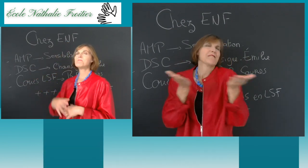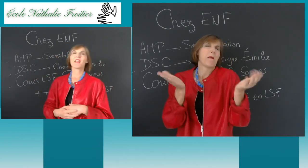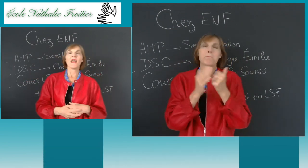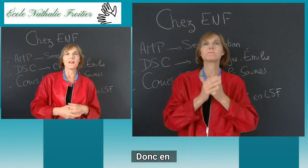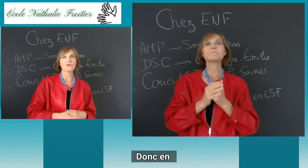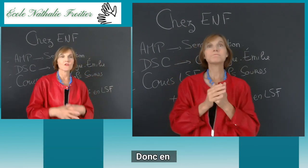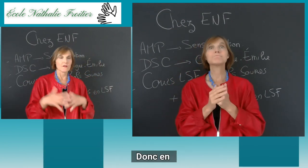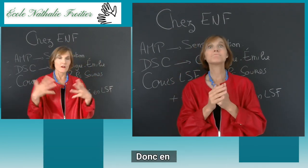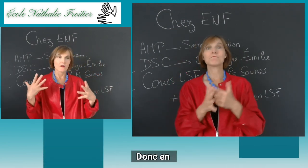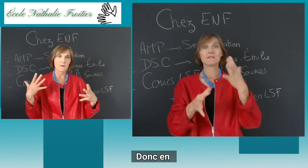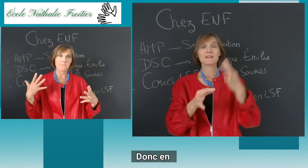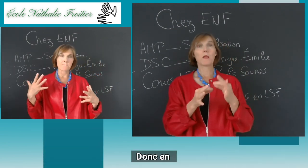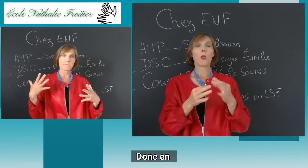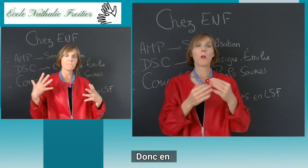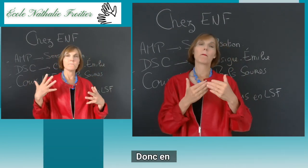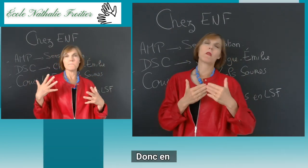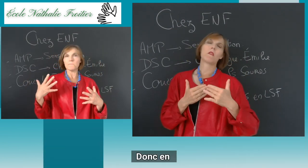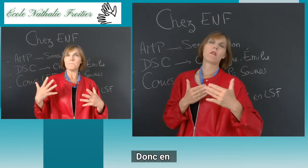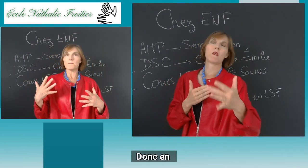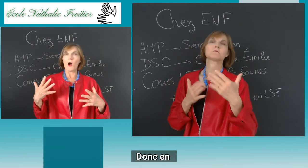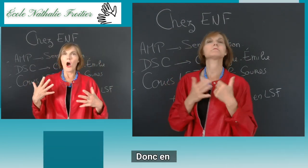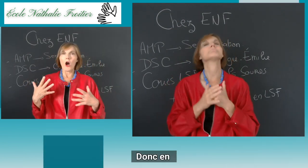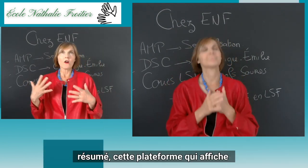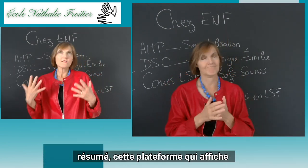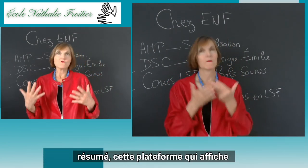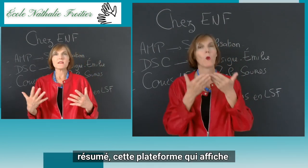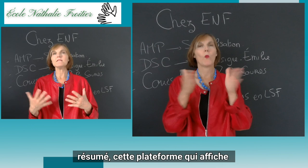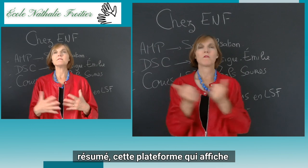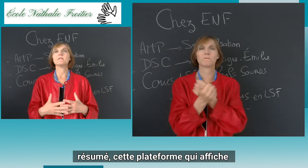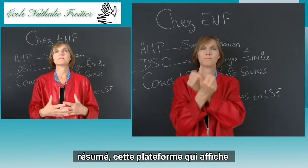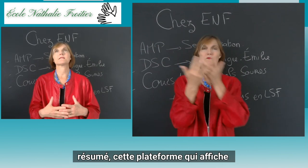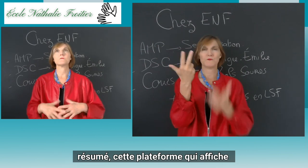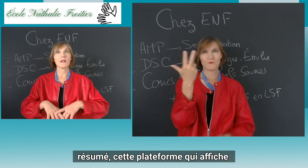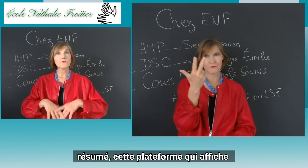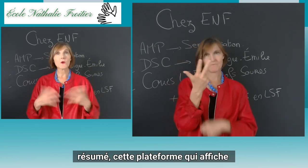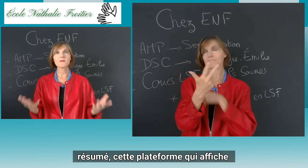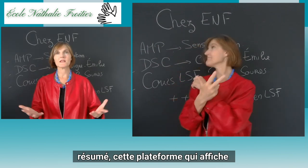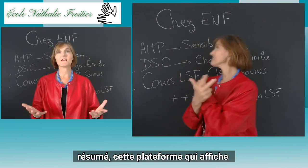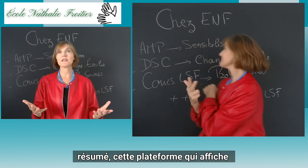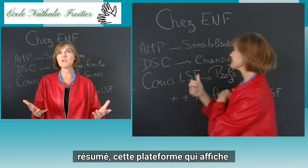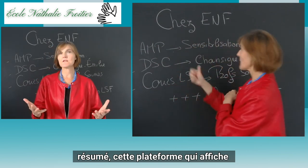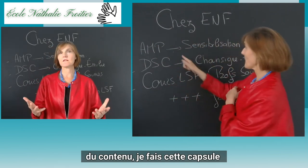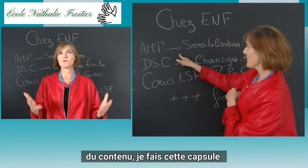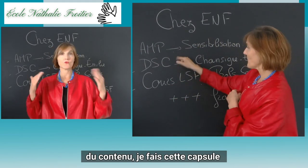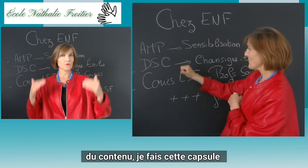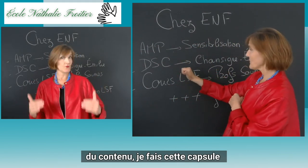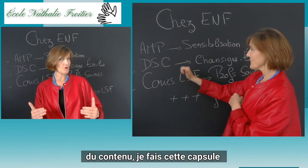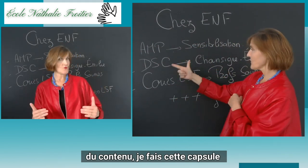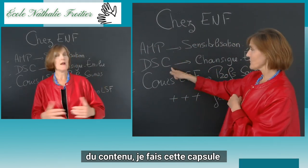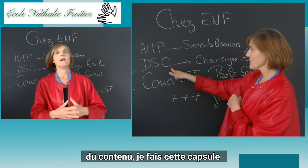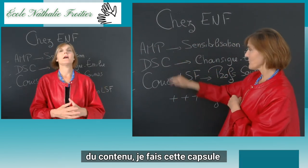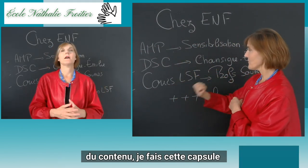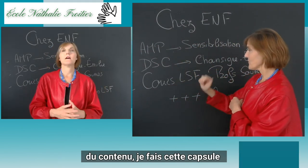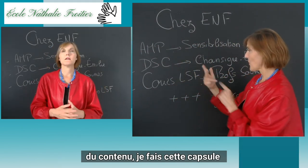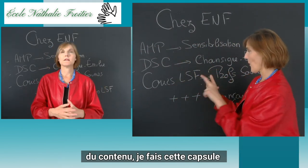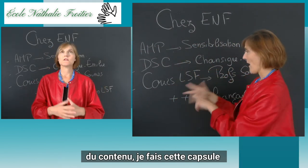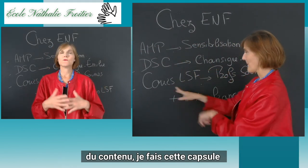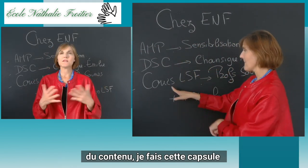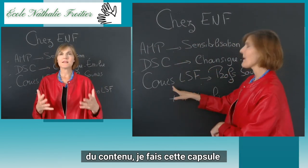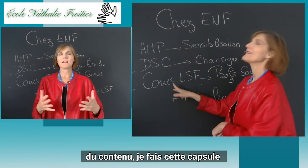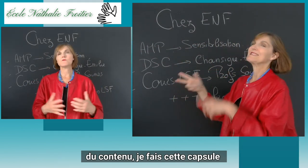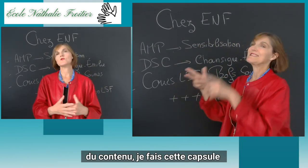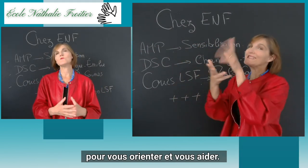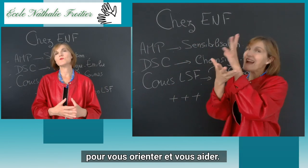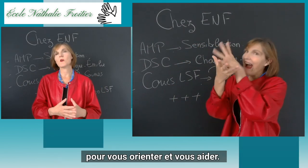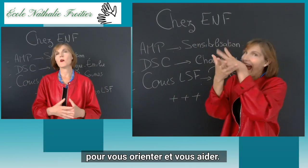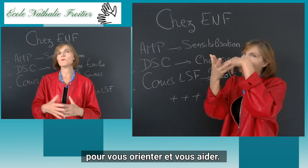visite donc en résumé cette plateforme qui est riche de contenu et